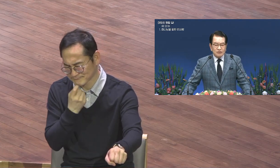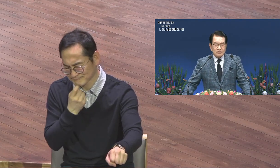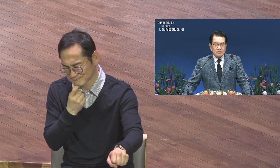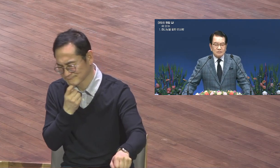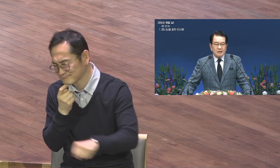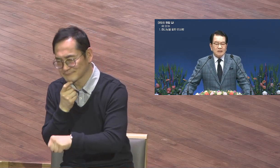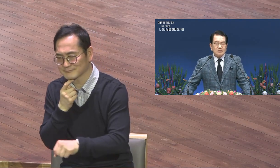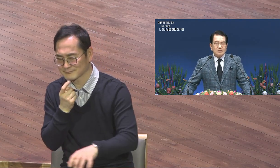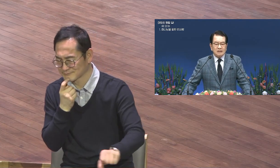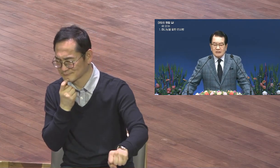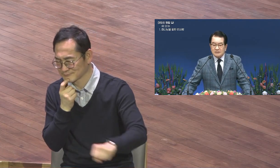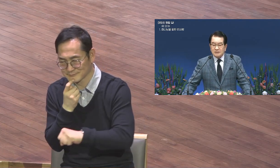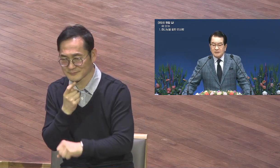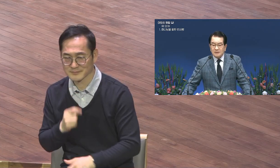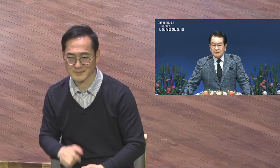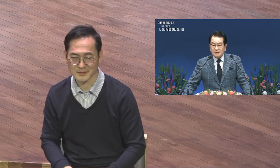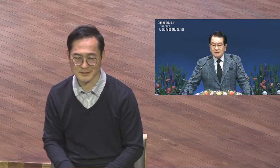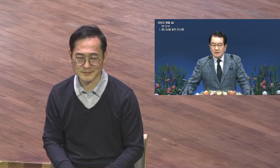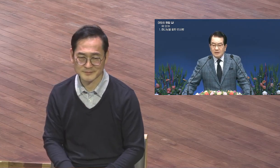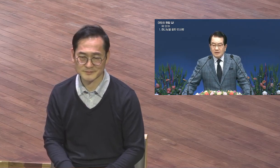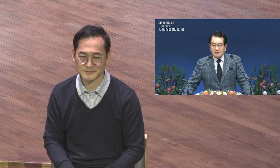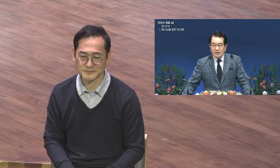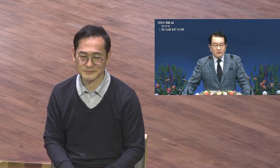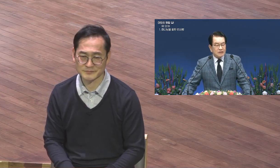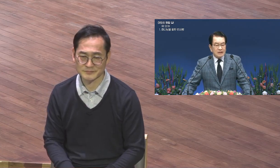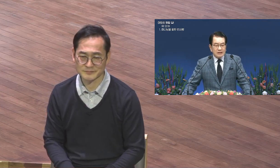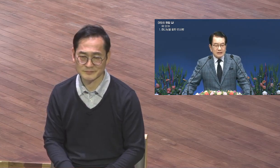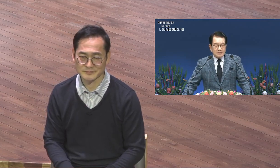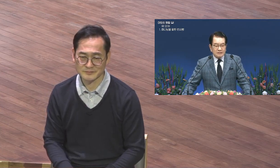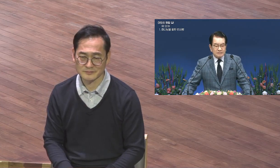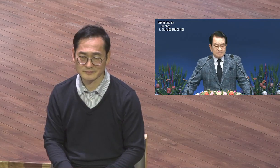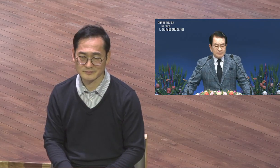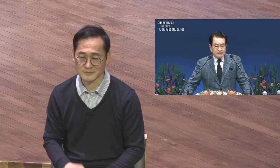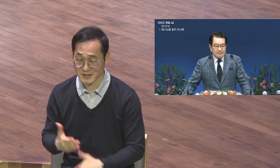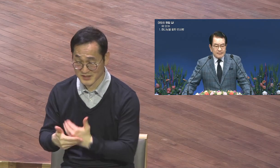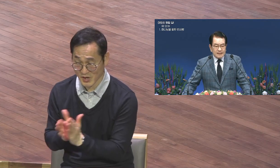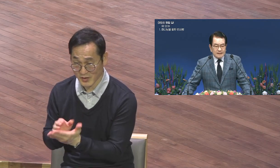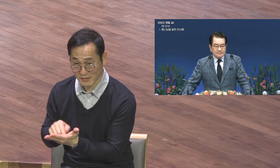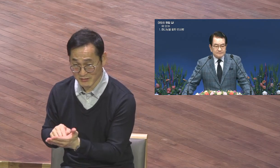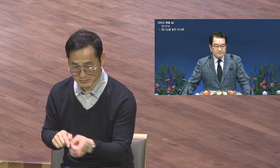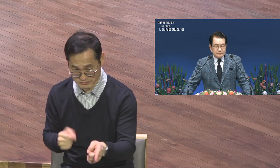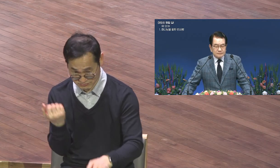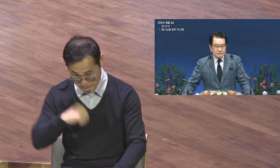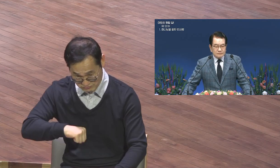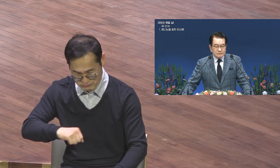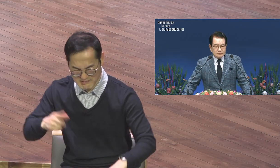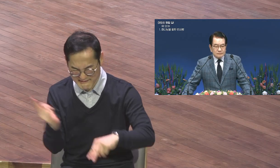성령대로 하면요, 매를 들으라 그랬어요. 매로 때려야 돼요.